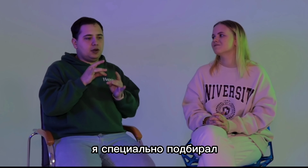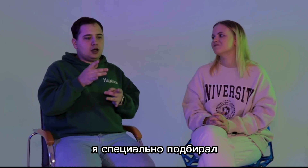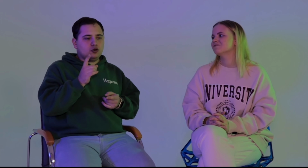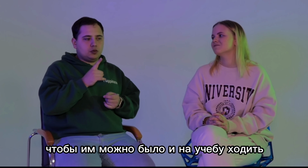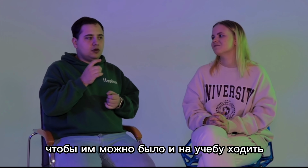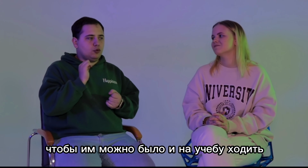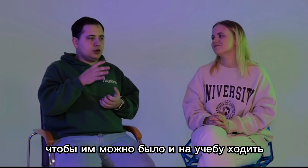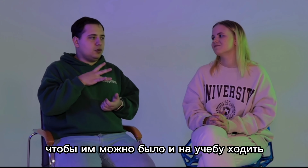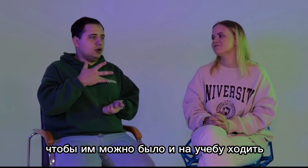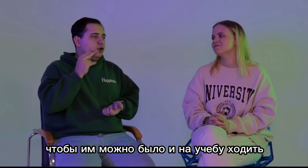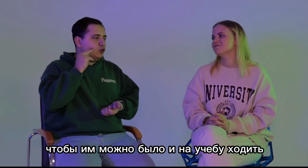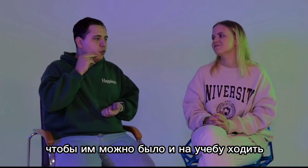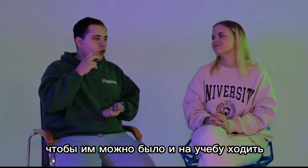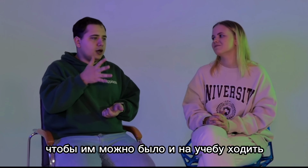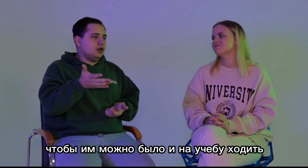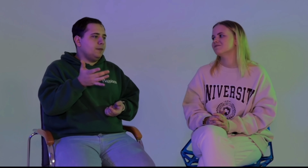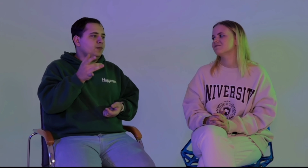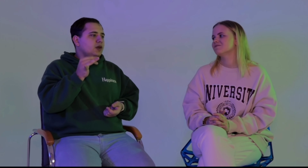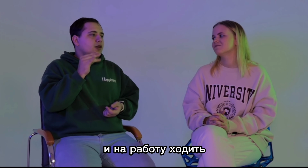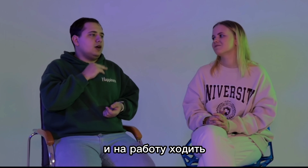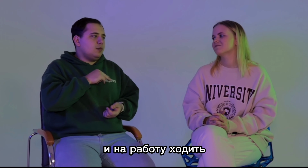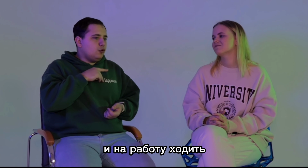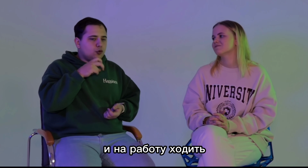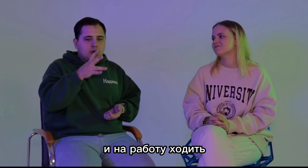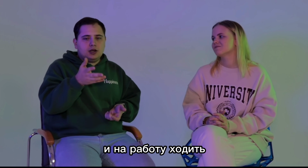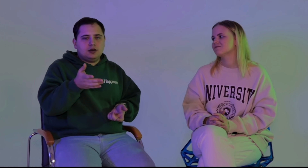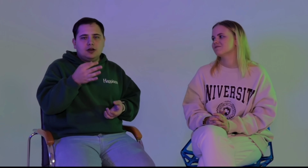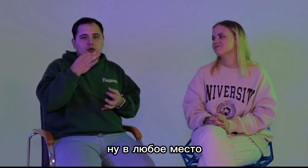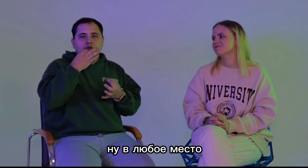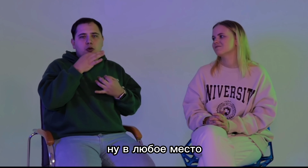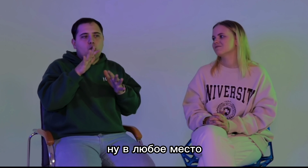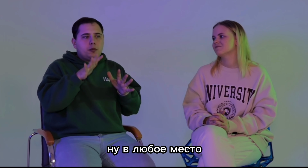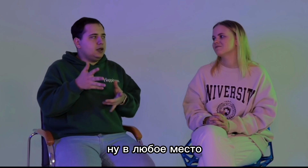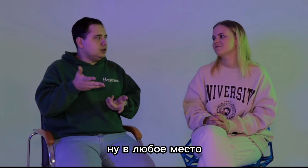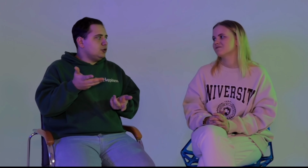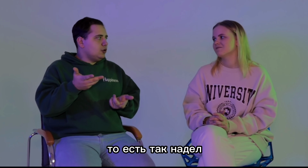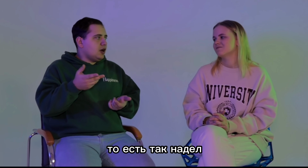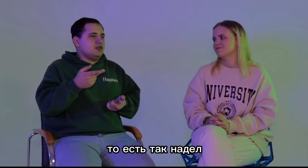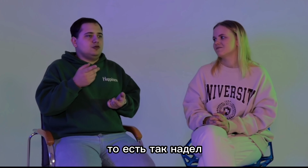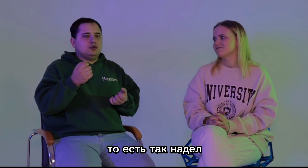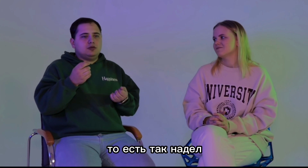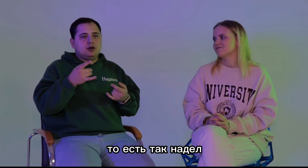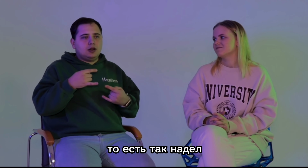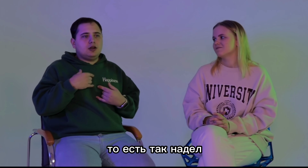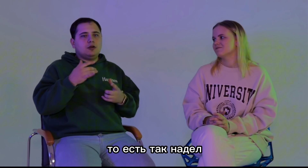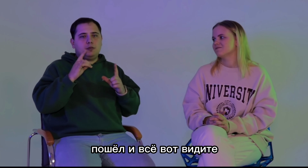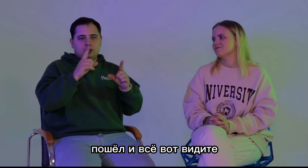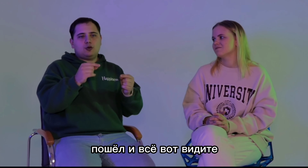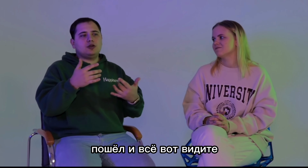подбирал, чтобы можно было и на учебу ходить, и на работу ходить, но в любое место, то есть так. Надел, пошел и